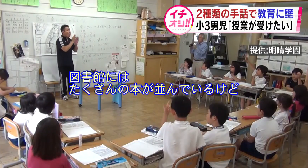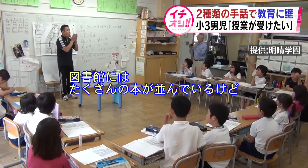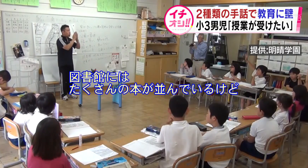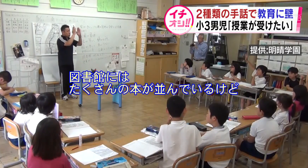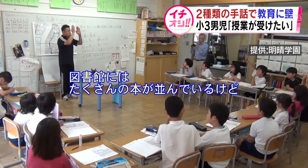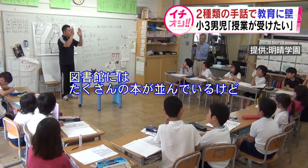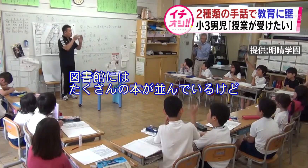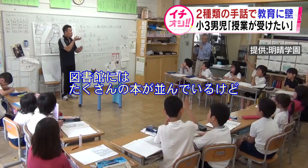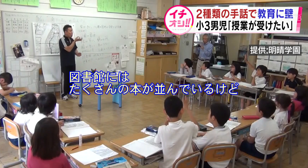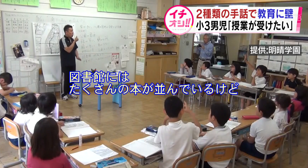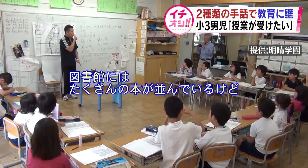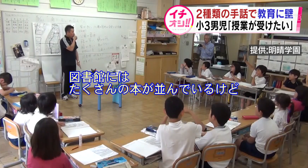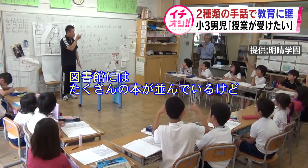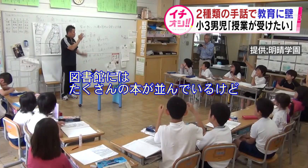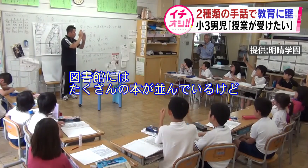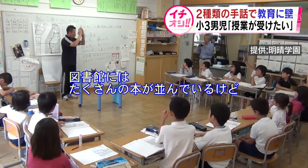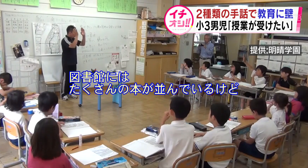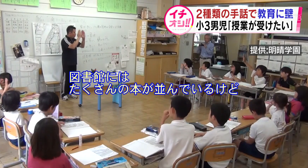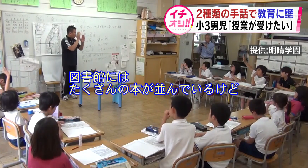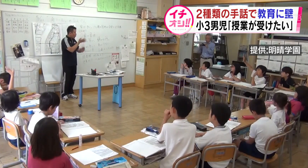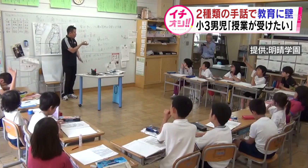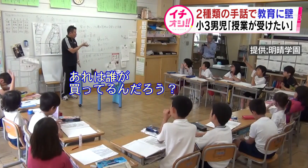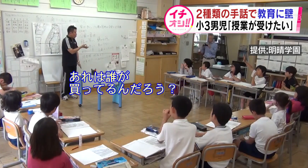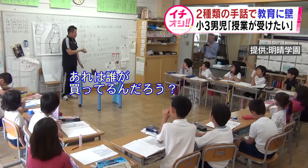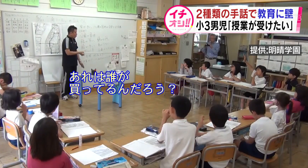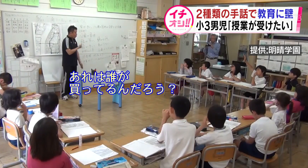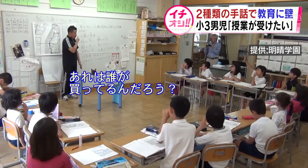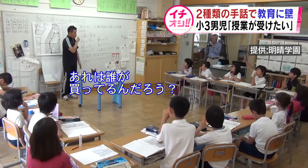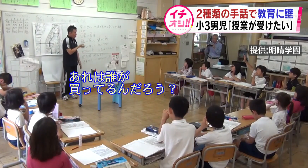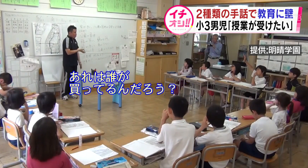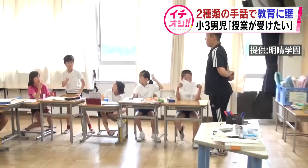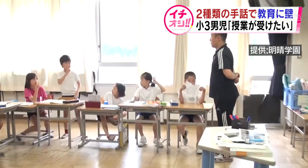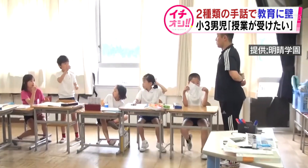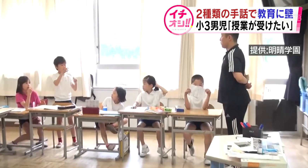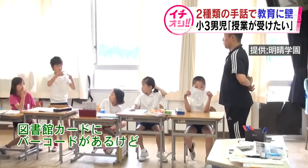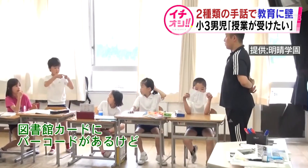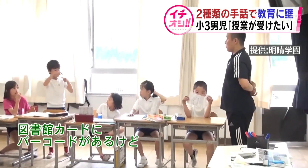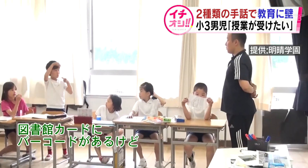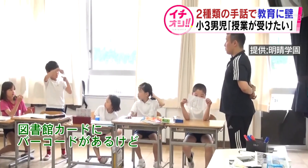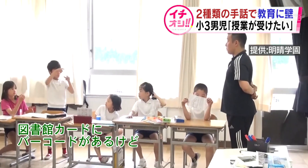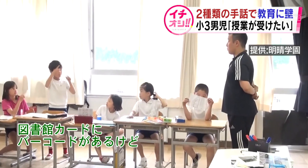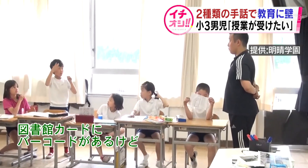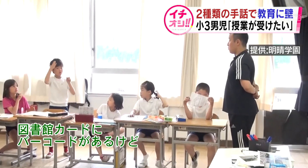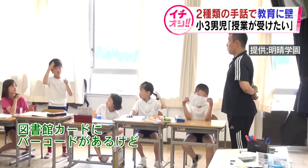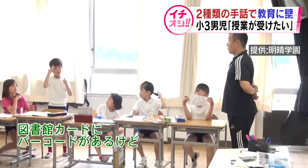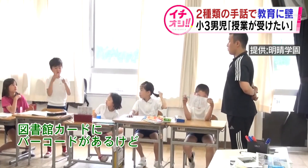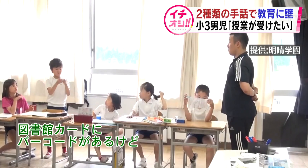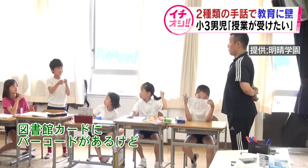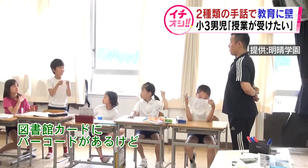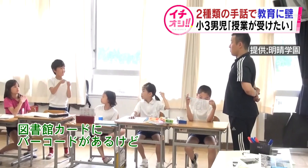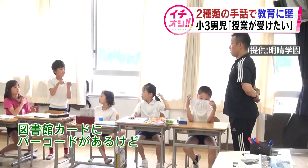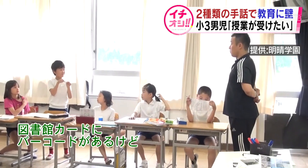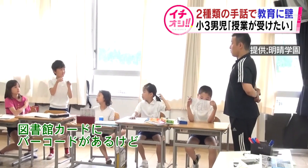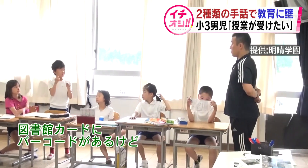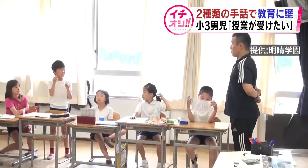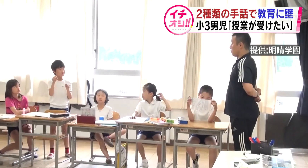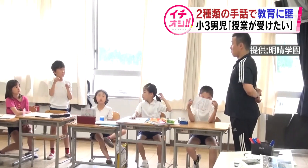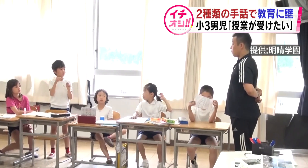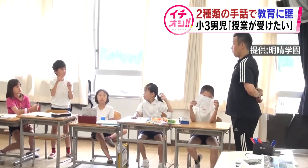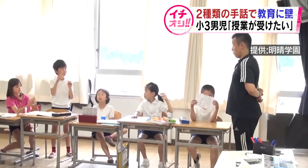そもそも日本酒話と日本語対応手話にはどのような違いがあるのでしょうかすべての授業を